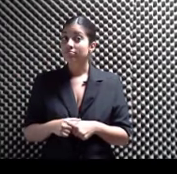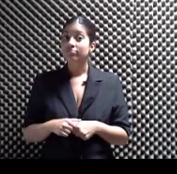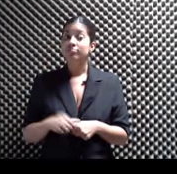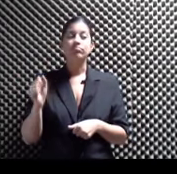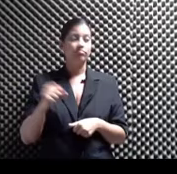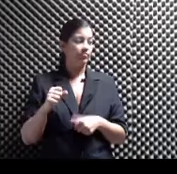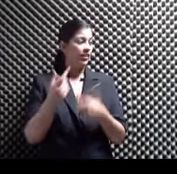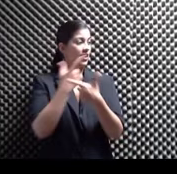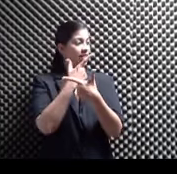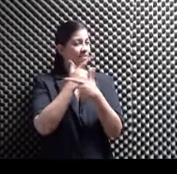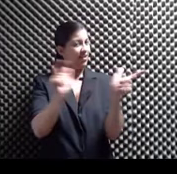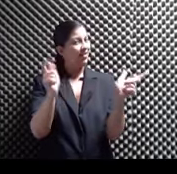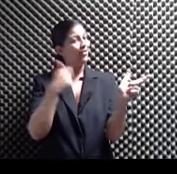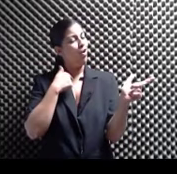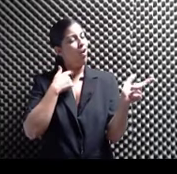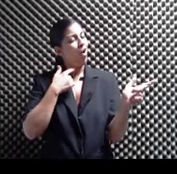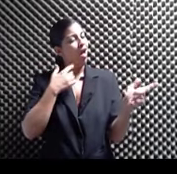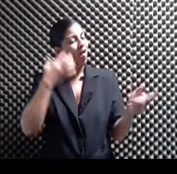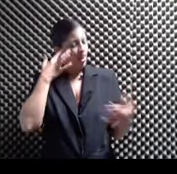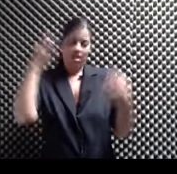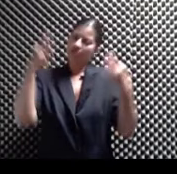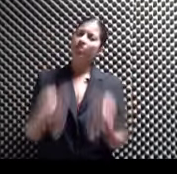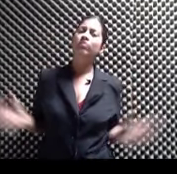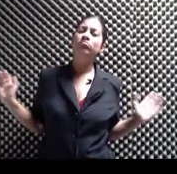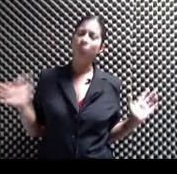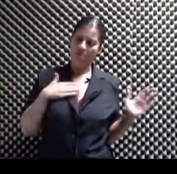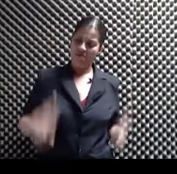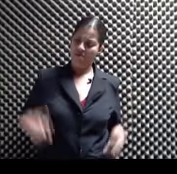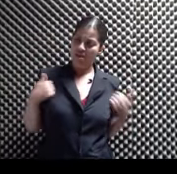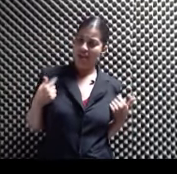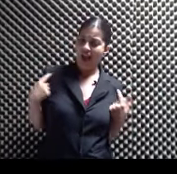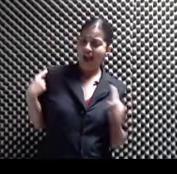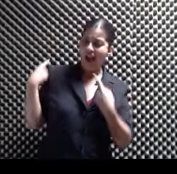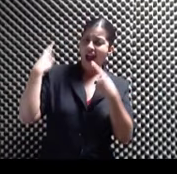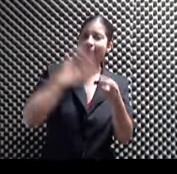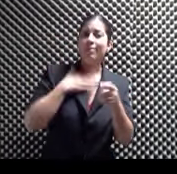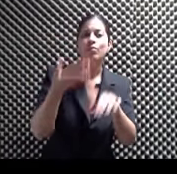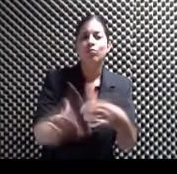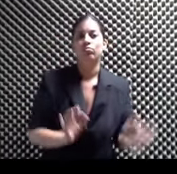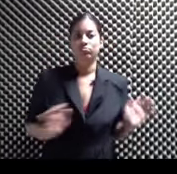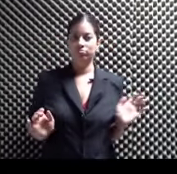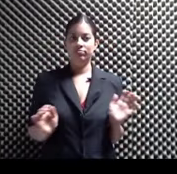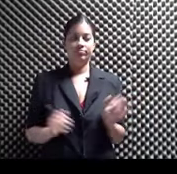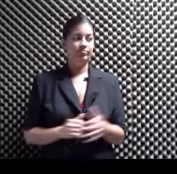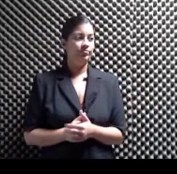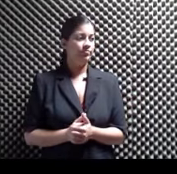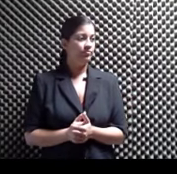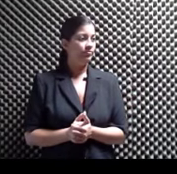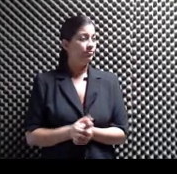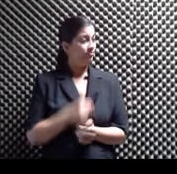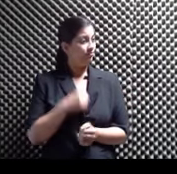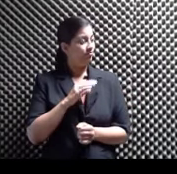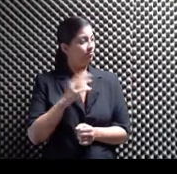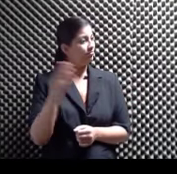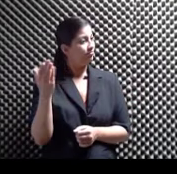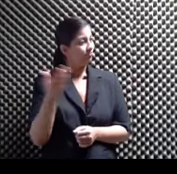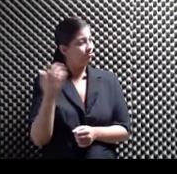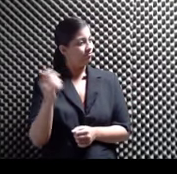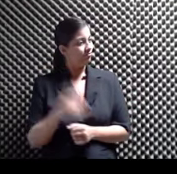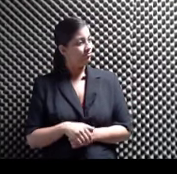la libertad de elegir. De elegir desde tu vida hasta tu muerte. Exactamente. Uh-huh. Ok. Mira qué bien.